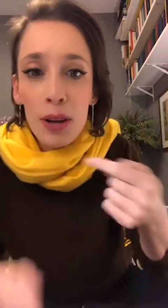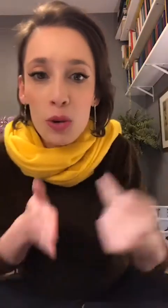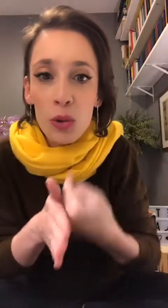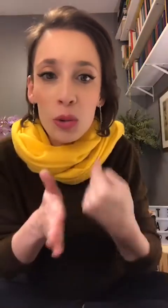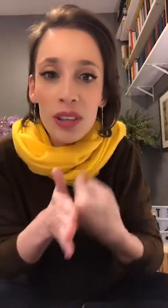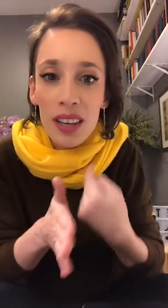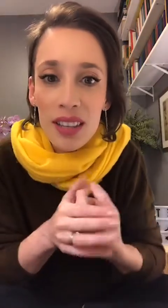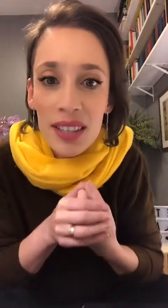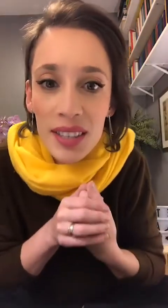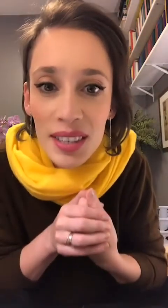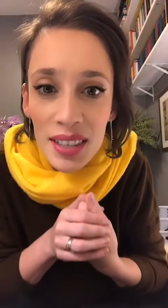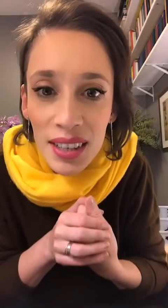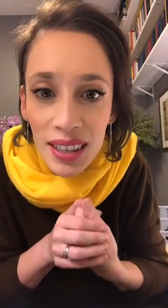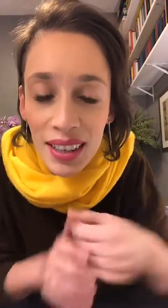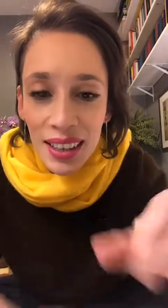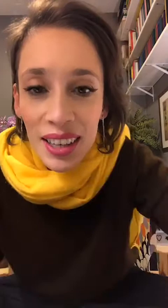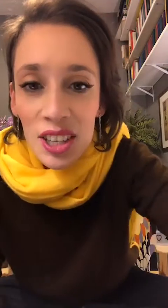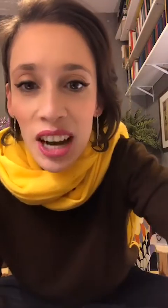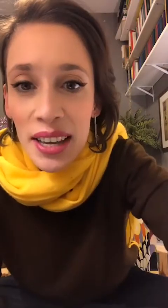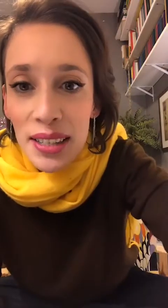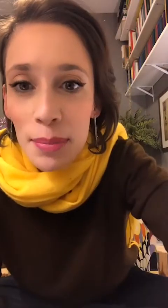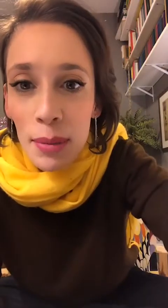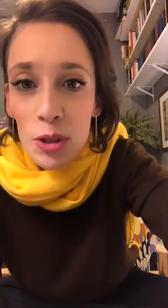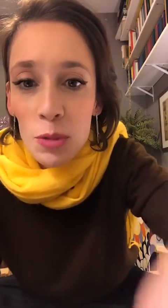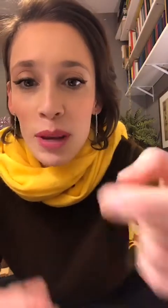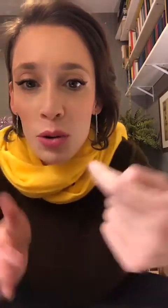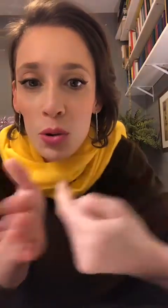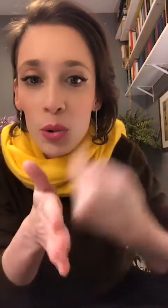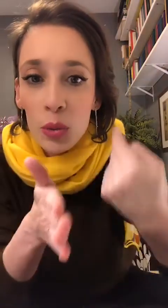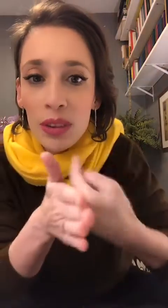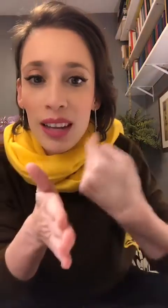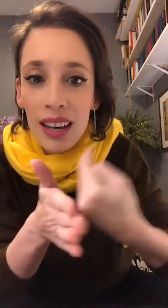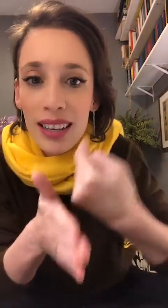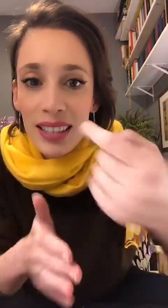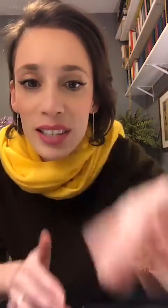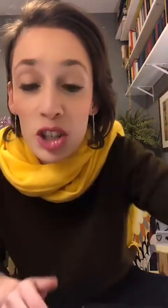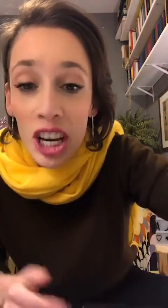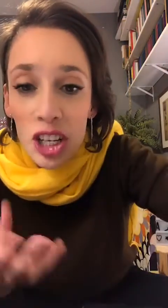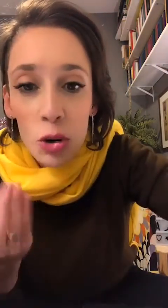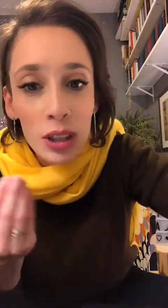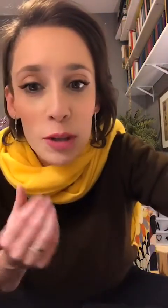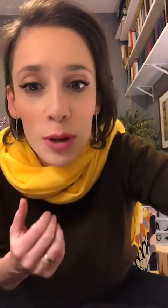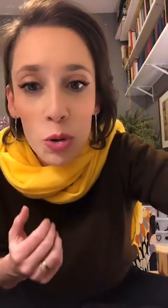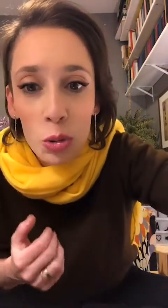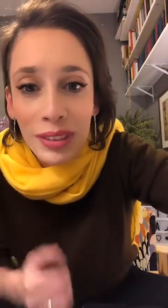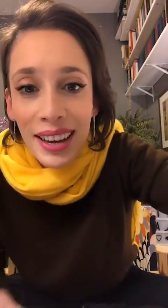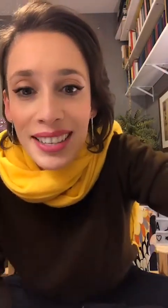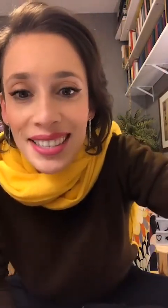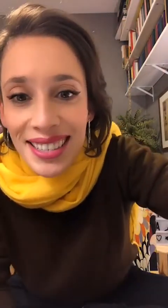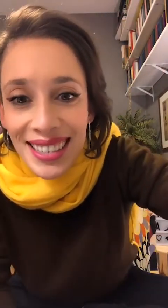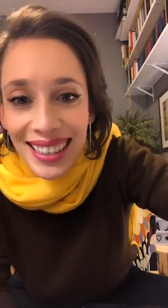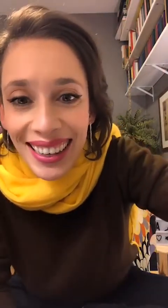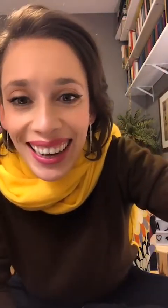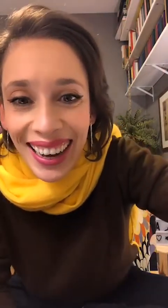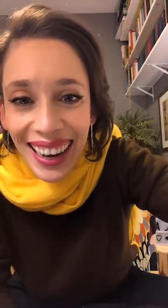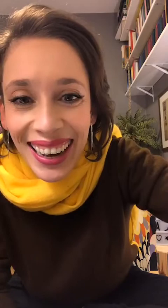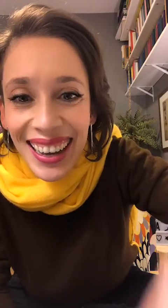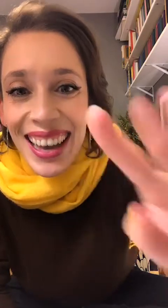Já perguntas. Já recebemos perguntas. Gente, quantas